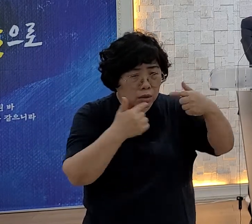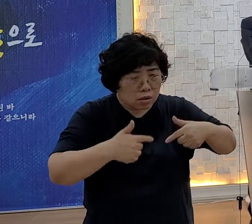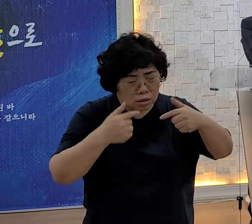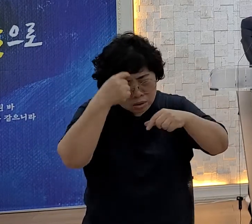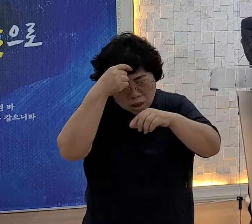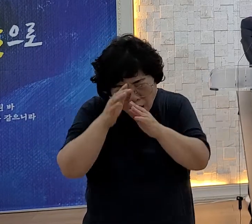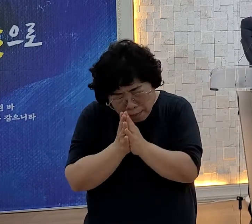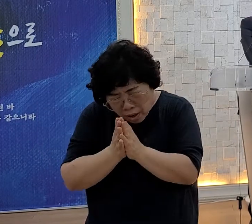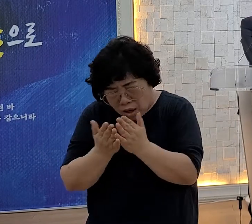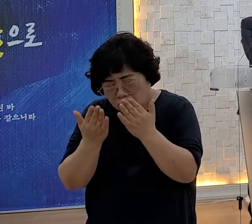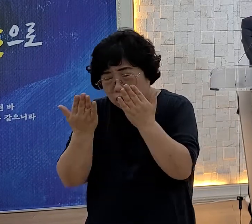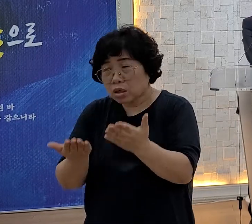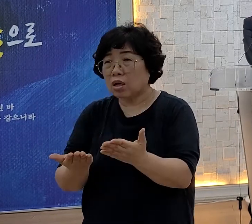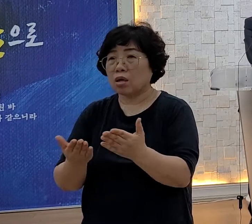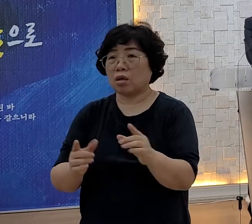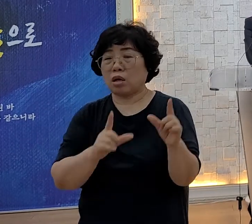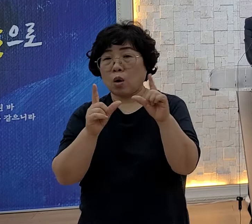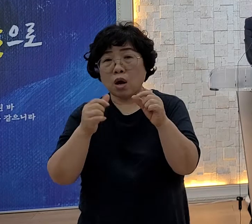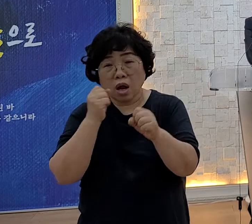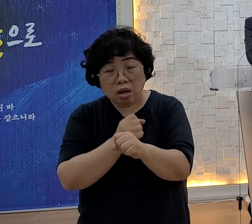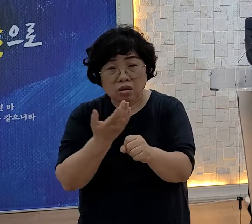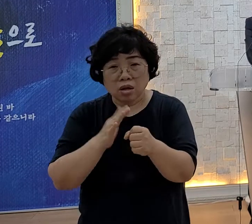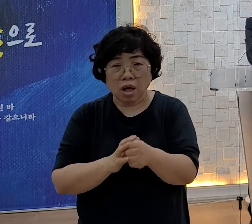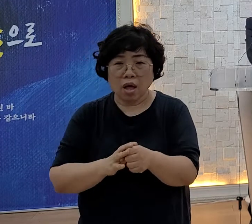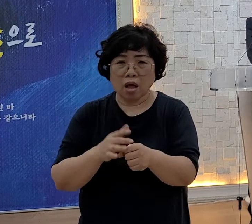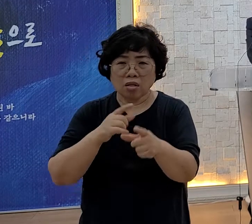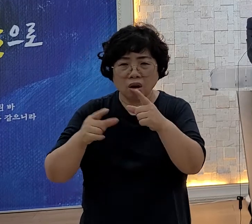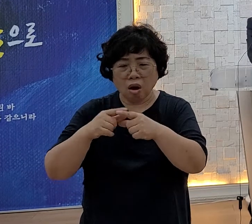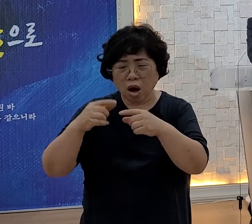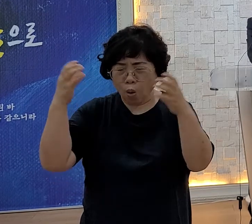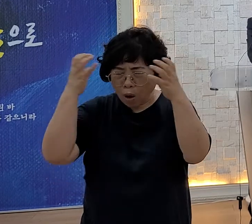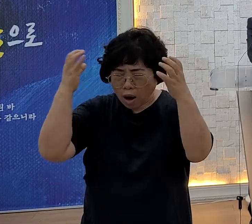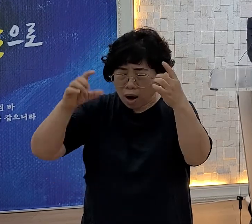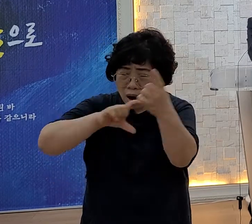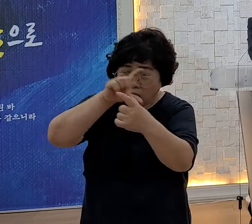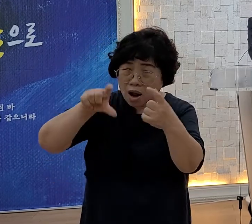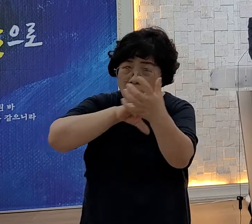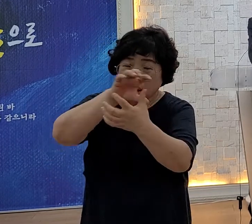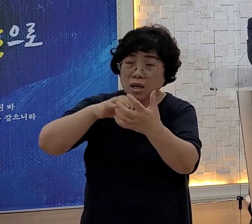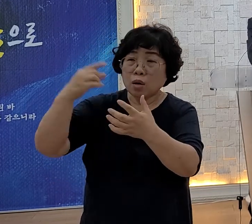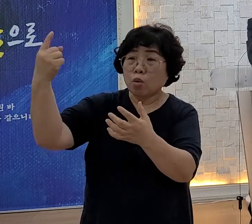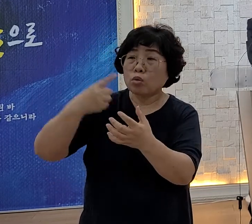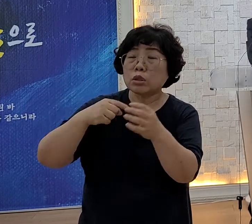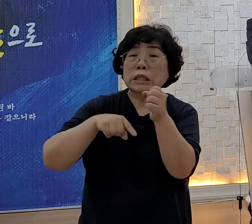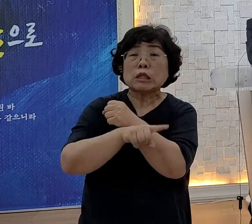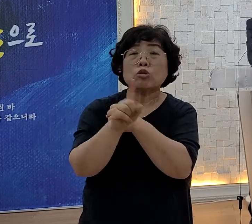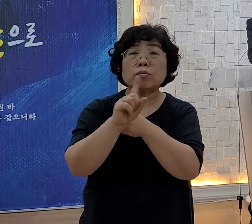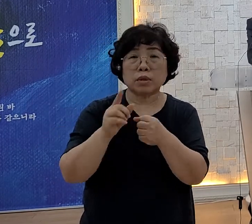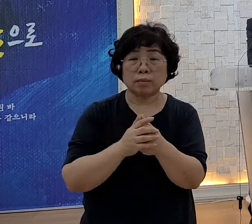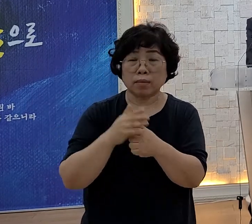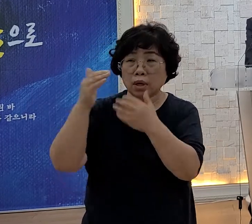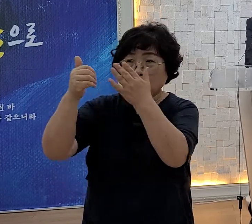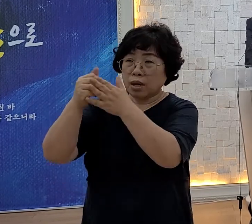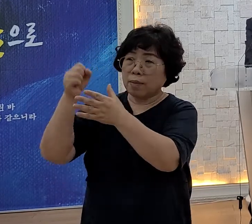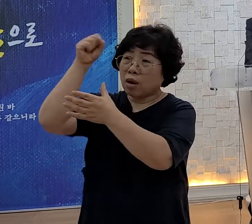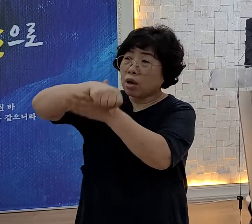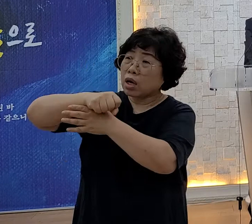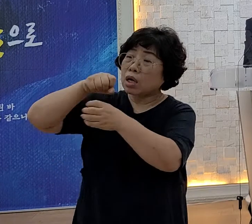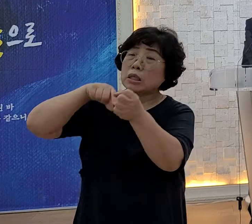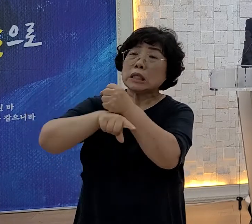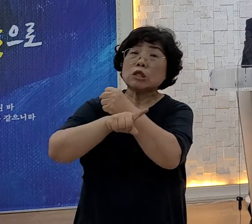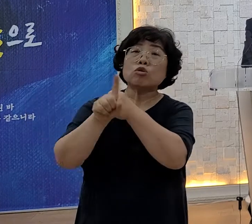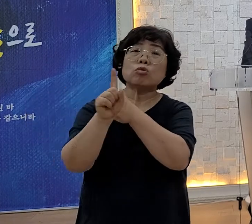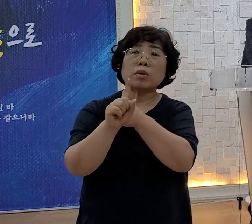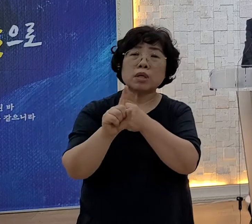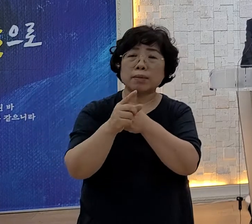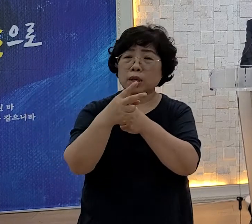생활하는데 잘 믿으면 더 온다고 그랬잖아요. 왜 그런 거예요? 하나님 왜 우리에게 환난을 주십니까? 그게 목적이라는 거예요.